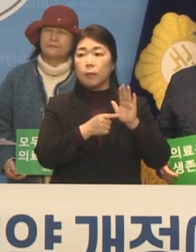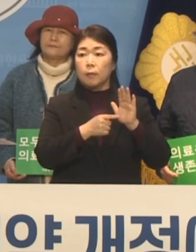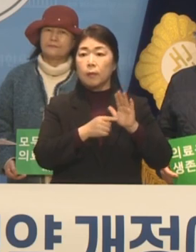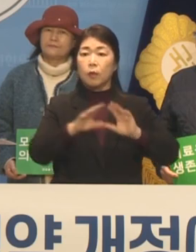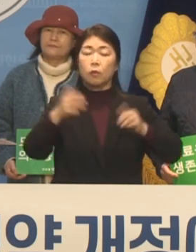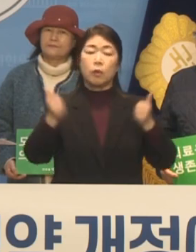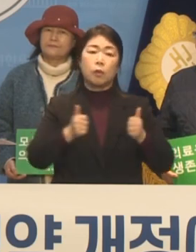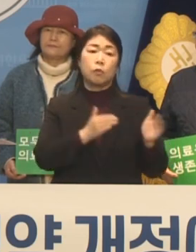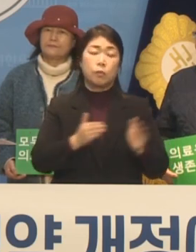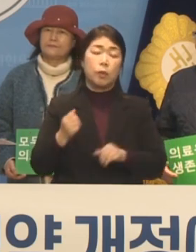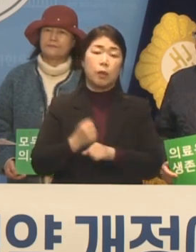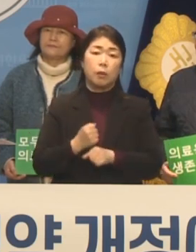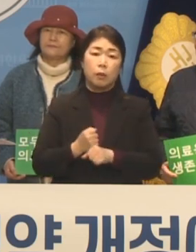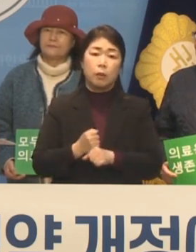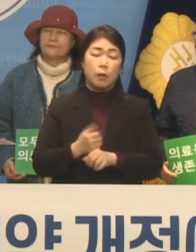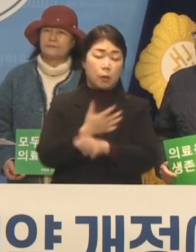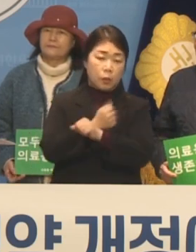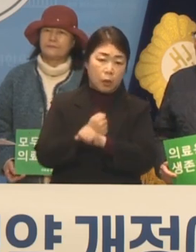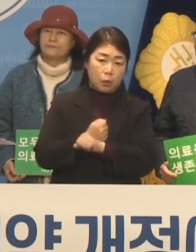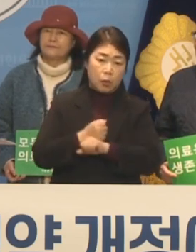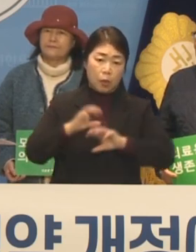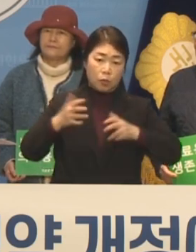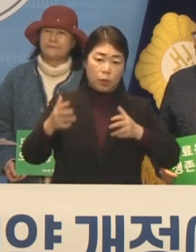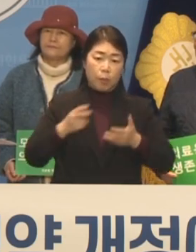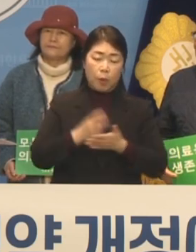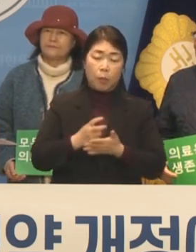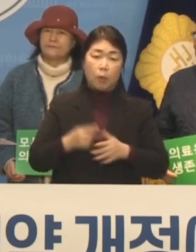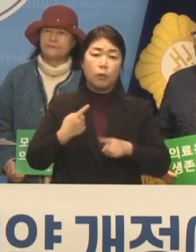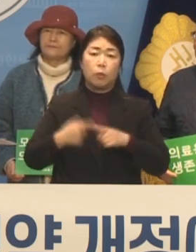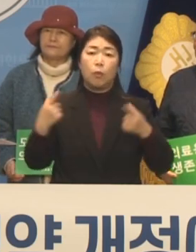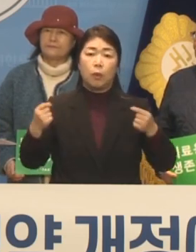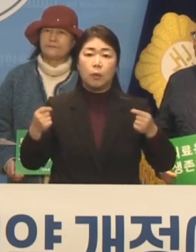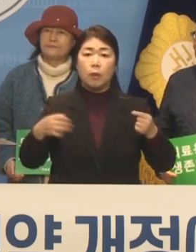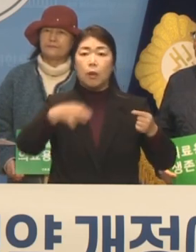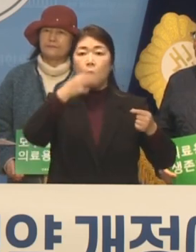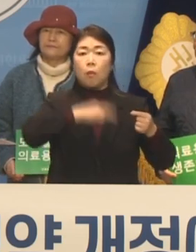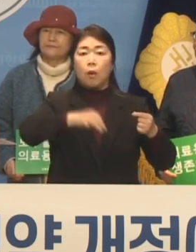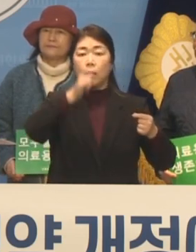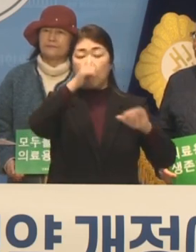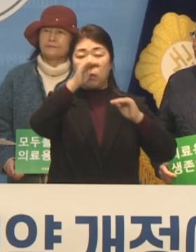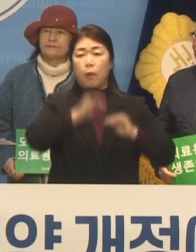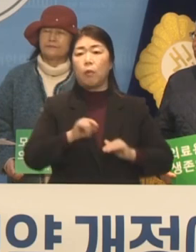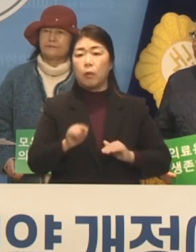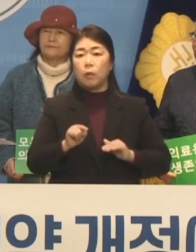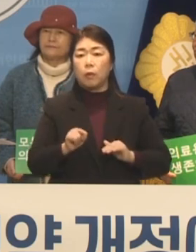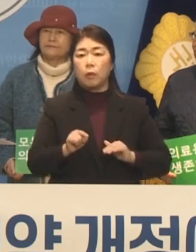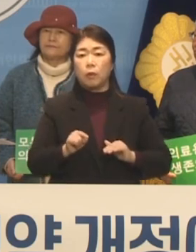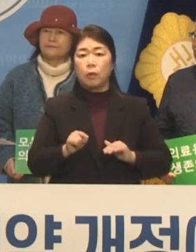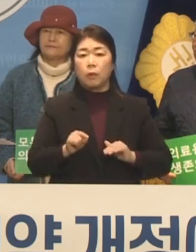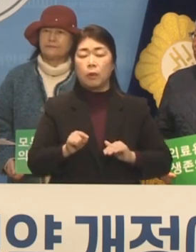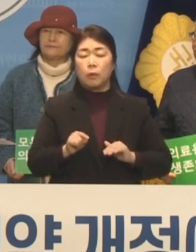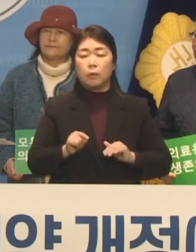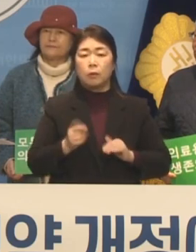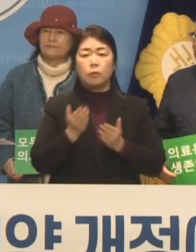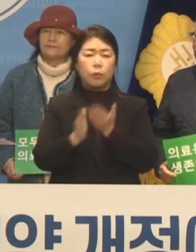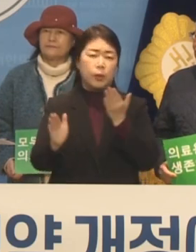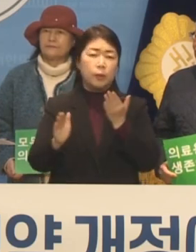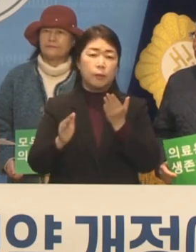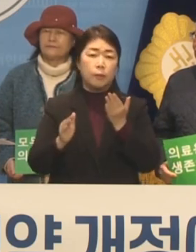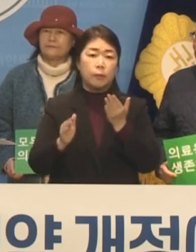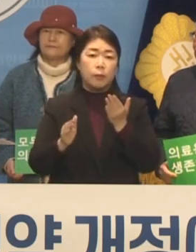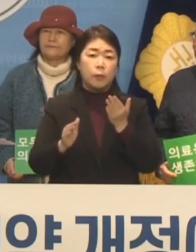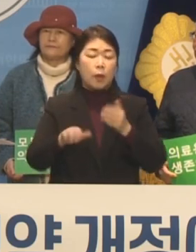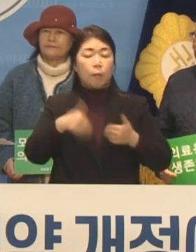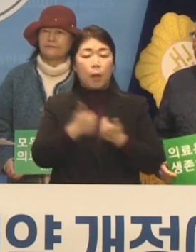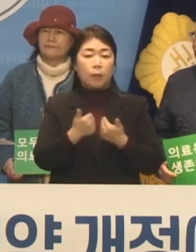국회에서 비준한 조약은 국내법과 동일한 효력을 가진다는 이 내용을 정면으로